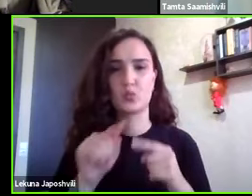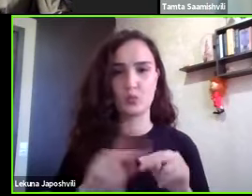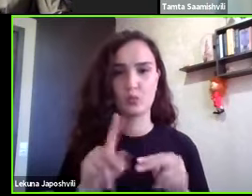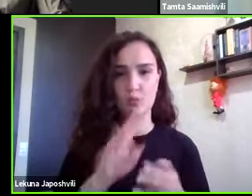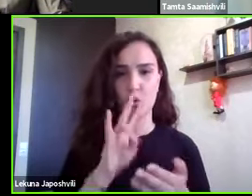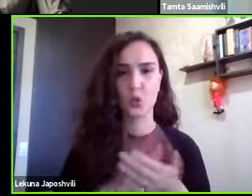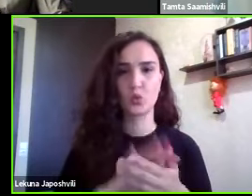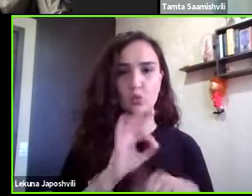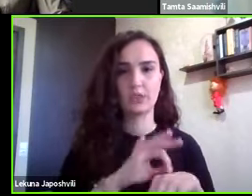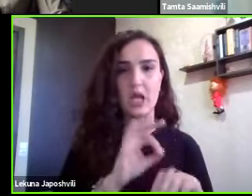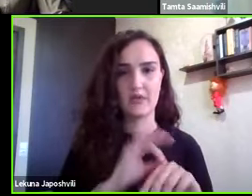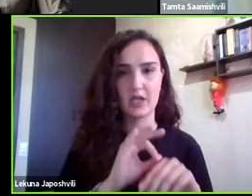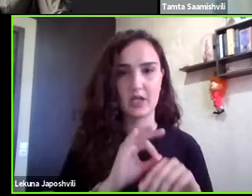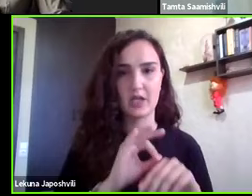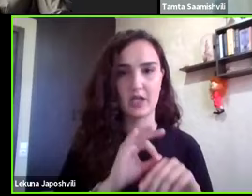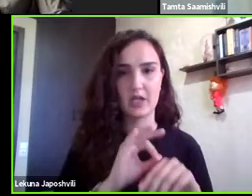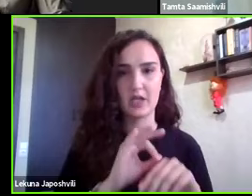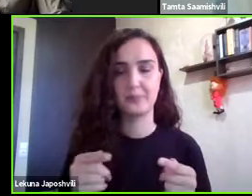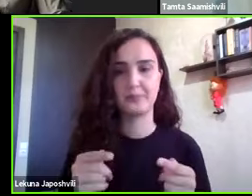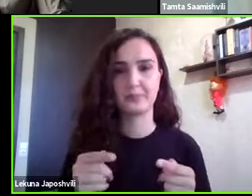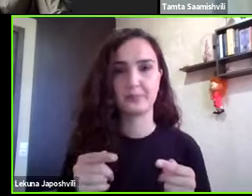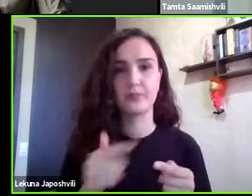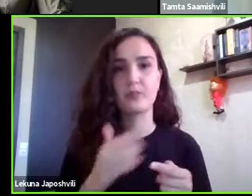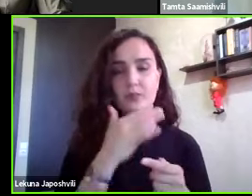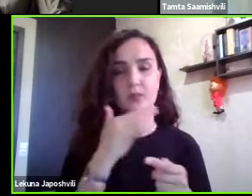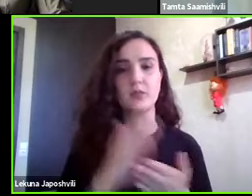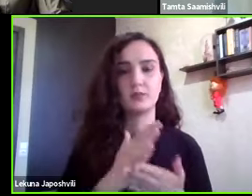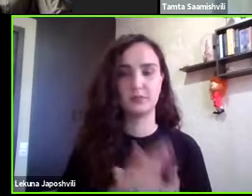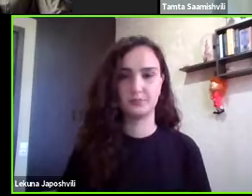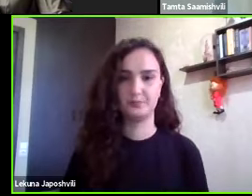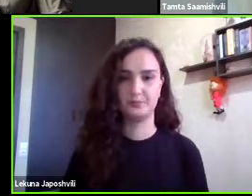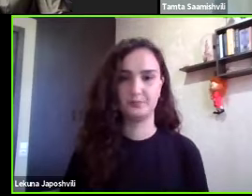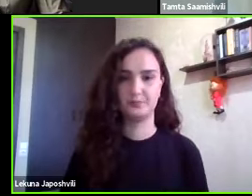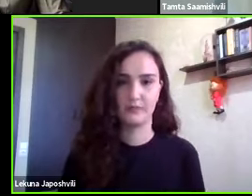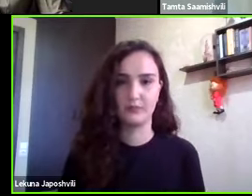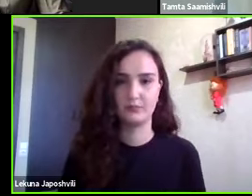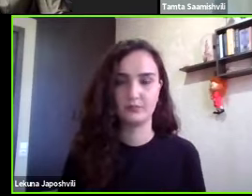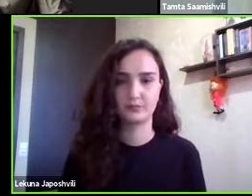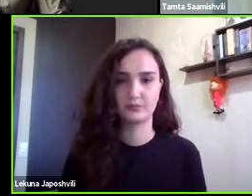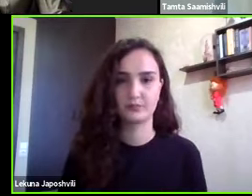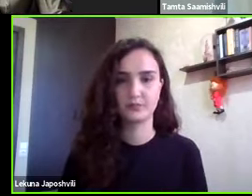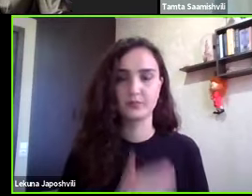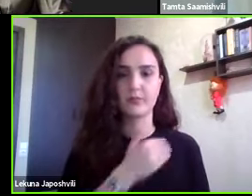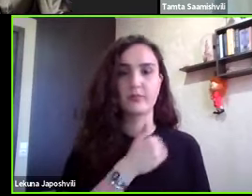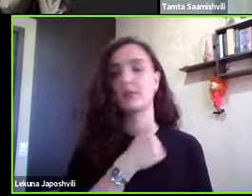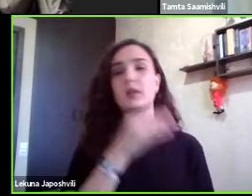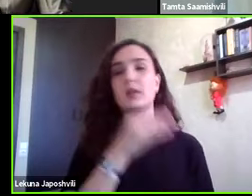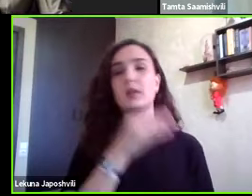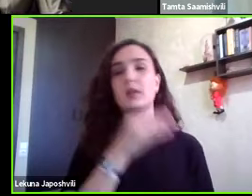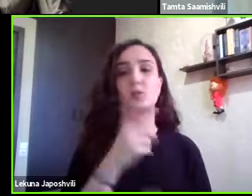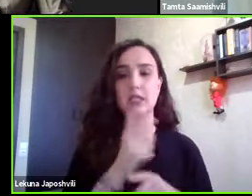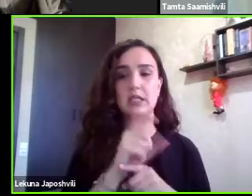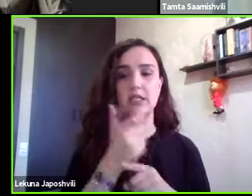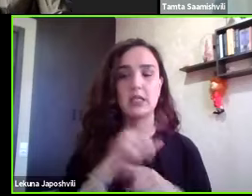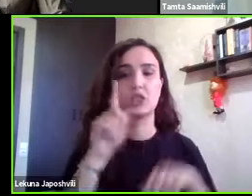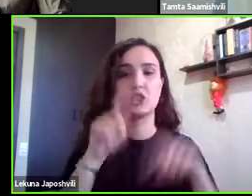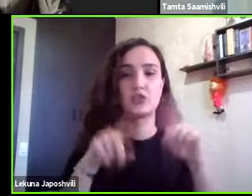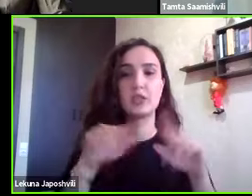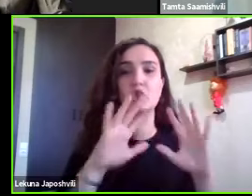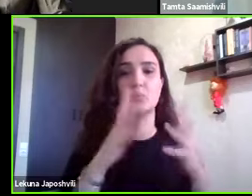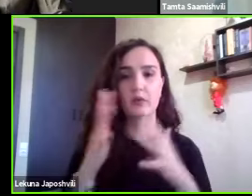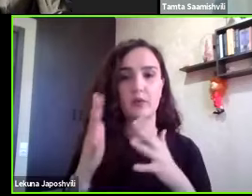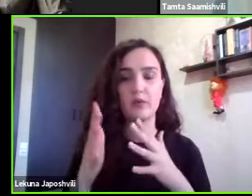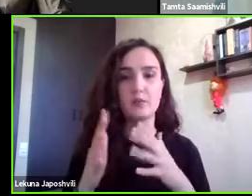ქრონიკული დაავადებები ჭარბობს ამ დროს ხო ეხლა მინდა გითხრათ რომ ძალიან ძალიან იშვიათ